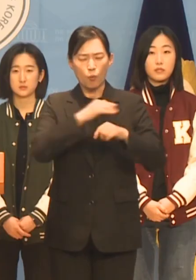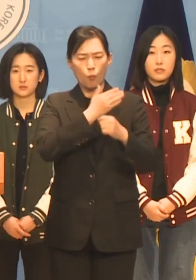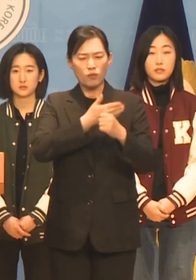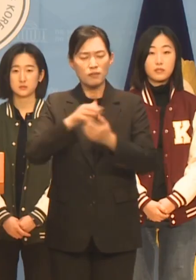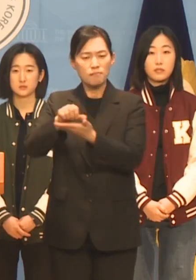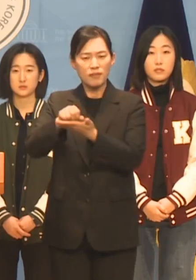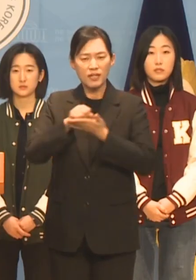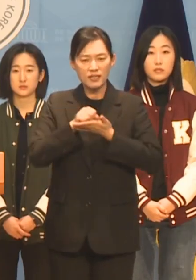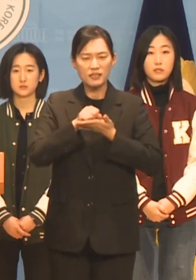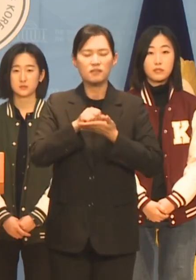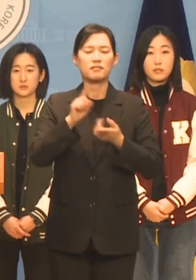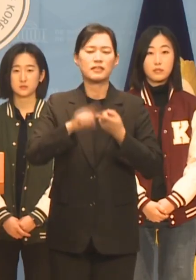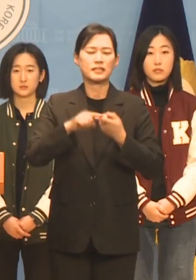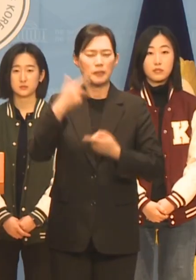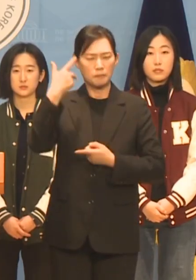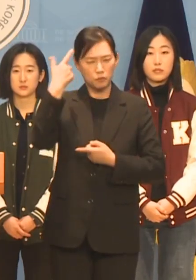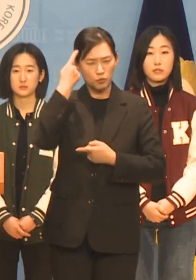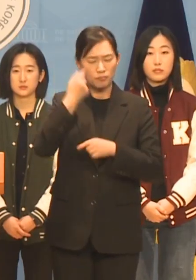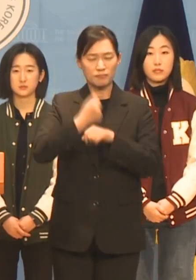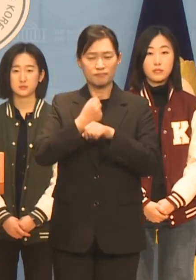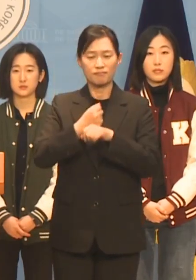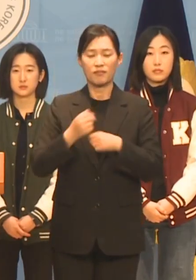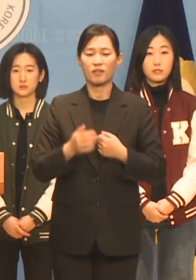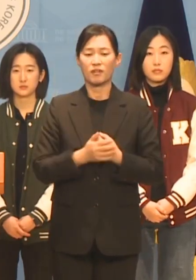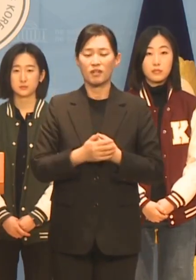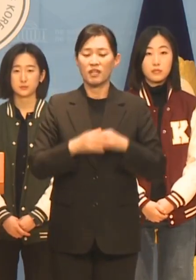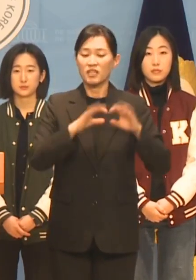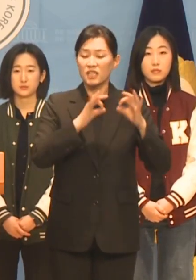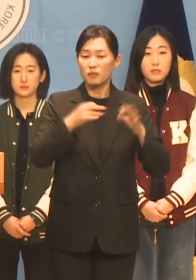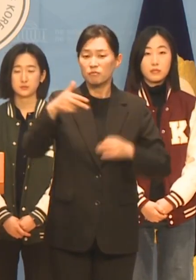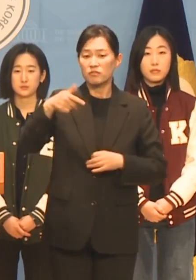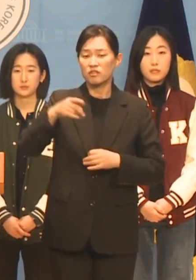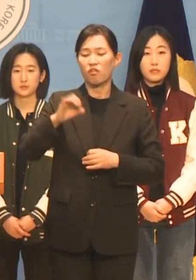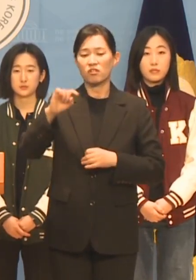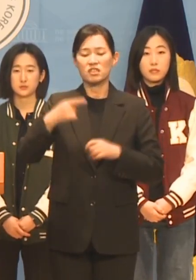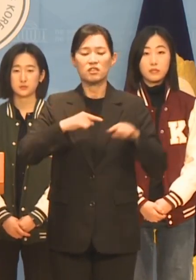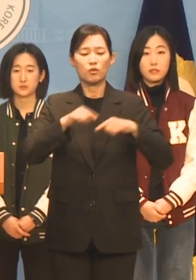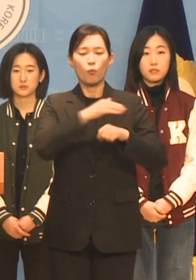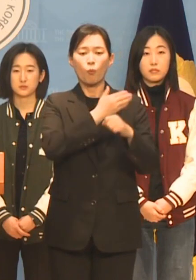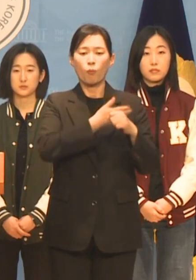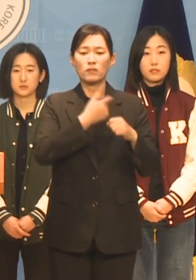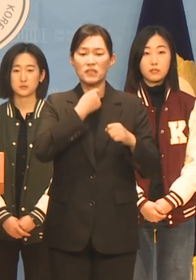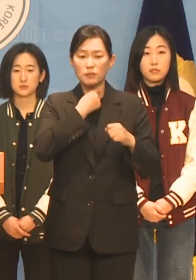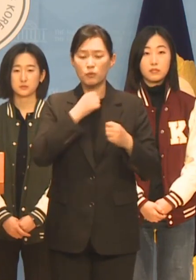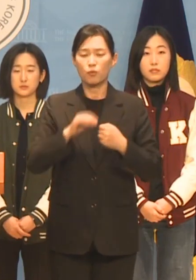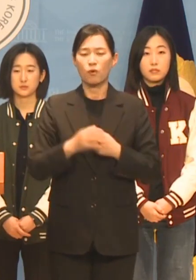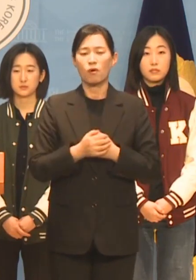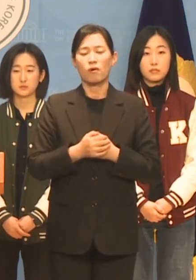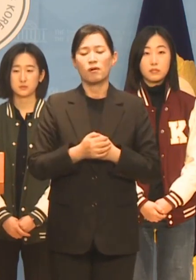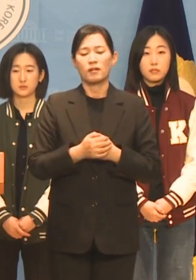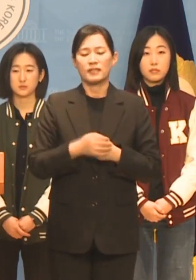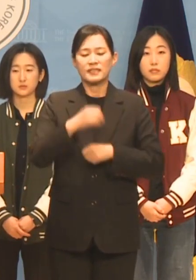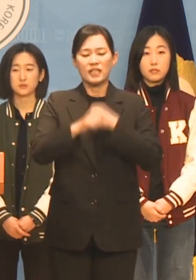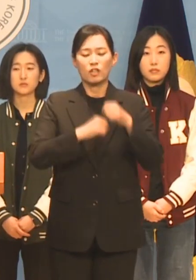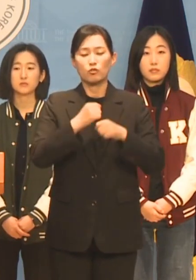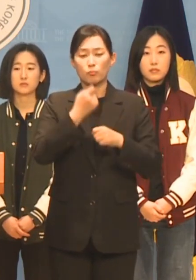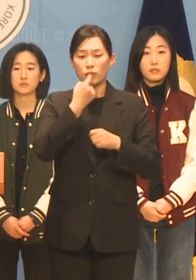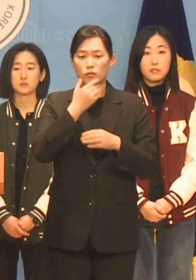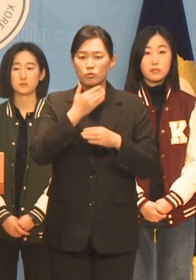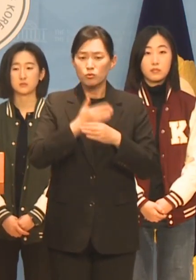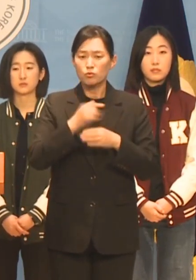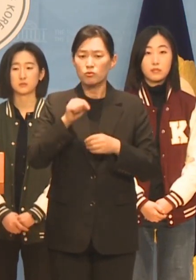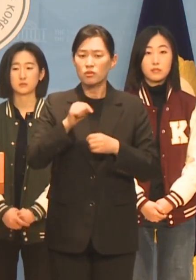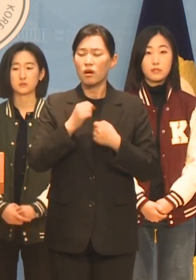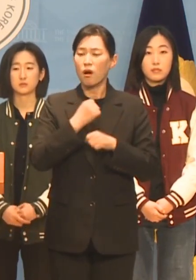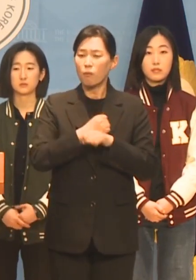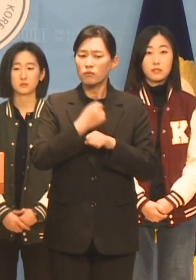적화통일 사상을 주입해온 것입니다. 김정은 정권을 추종하는 대진연은 공산화를 반대하고 자유민주주의를 수호하는 대한민국의